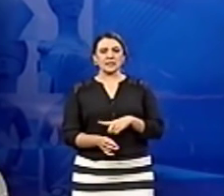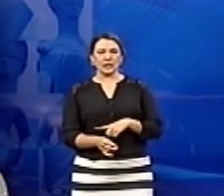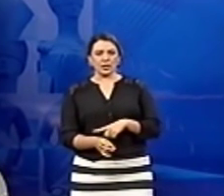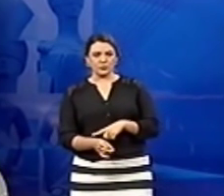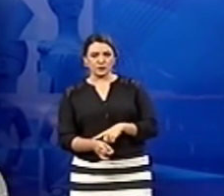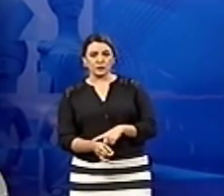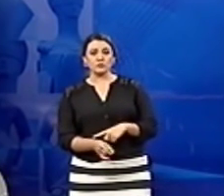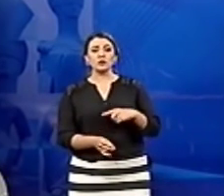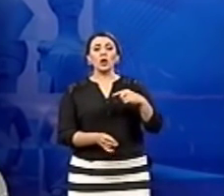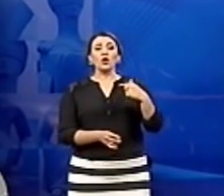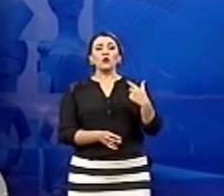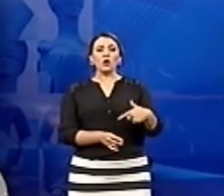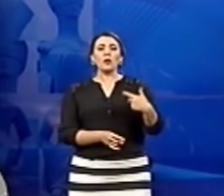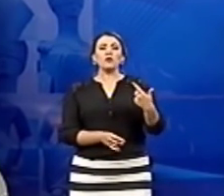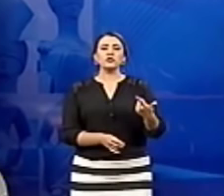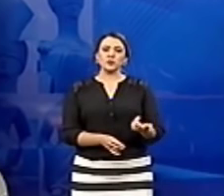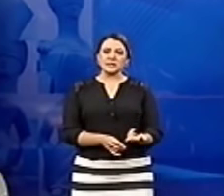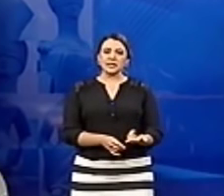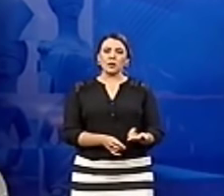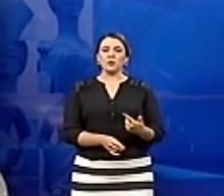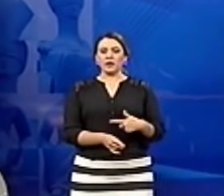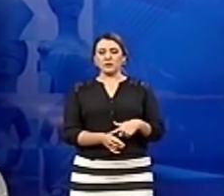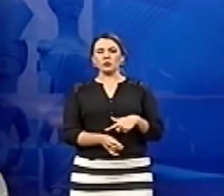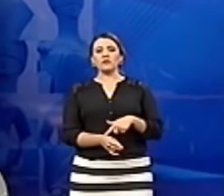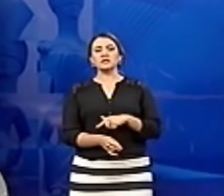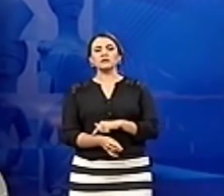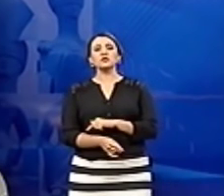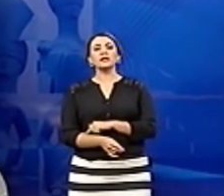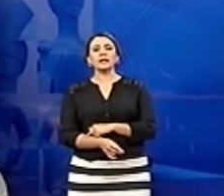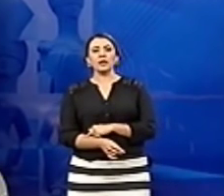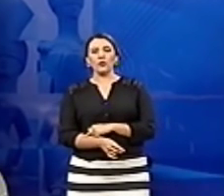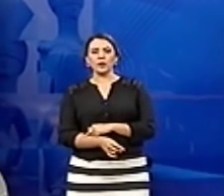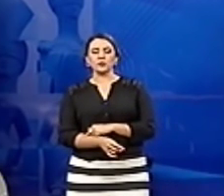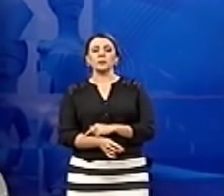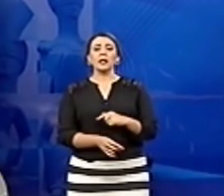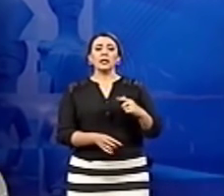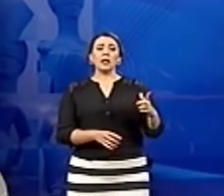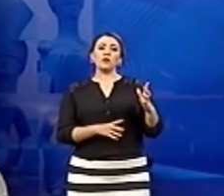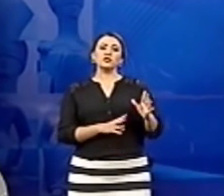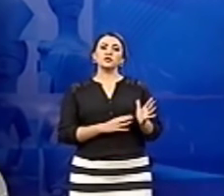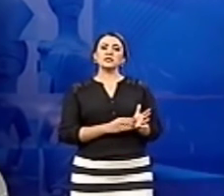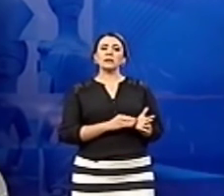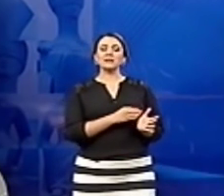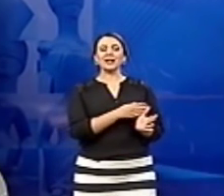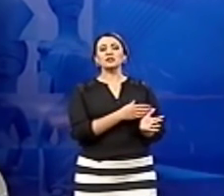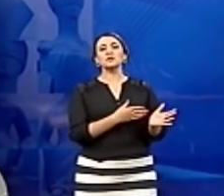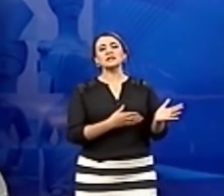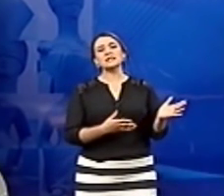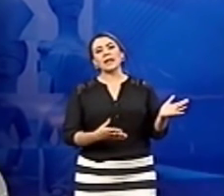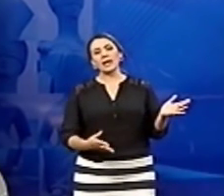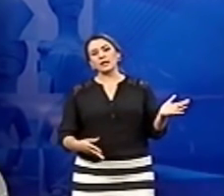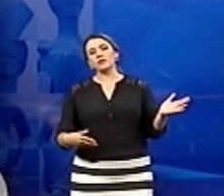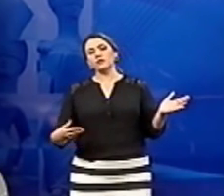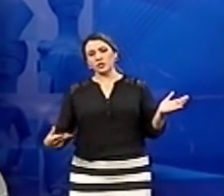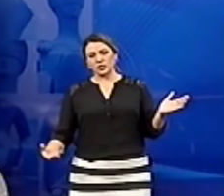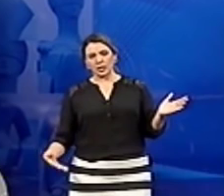ser garantidos com a Constituição, em 1988. E a Constituição traz uma série de